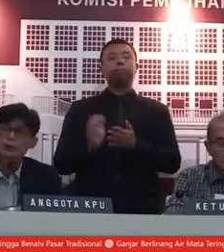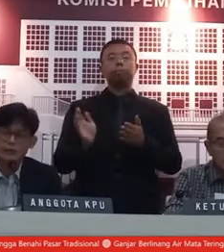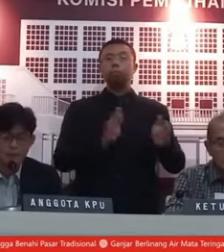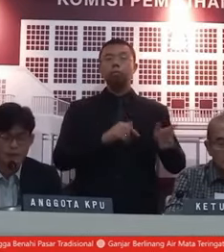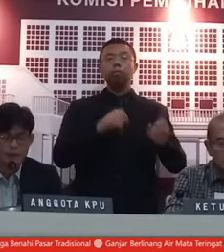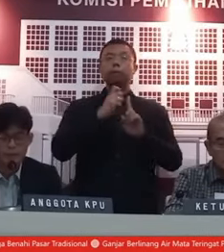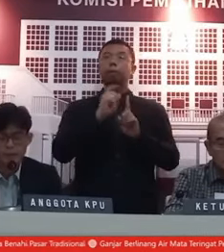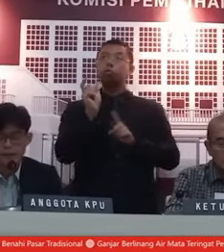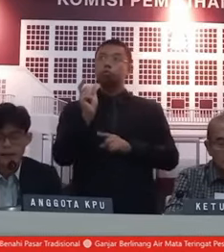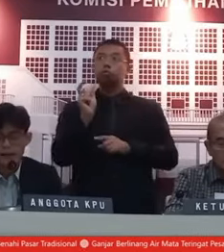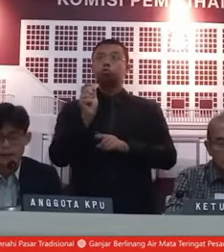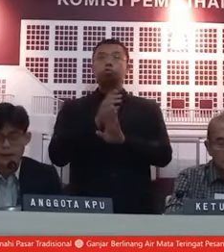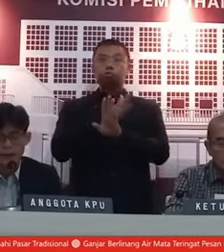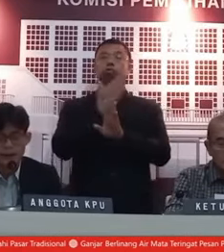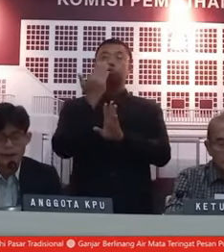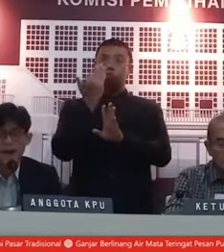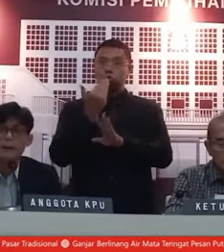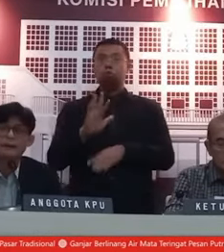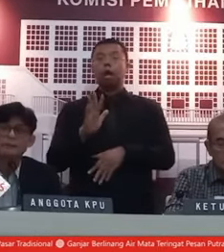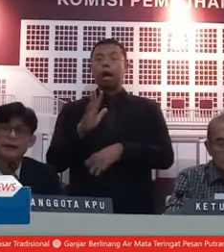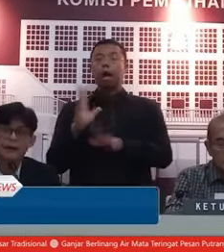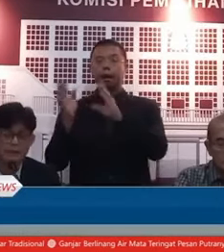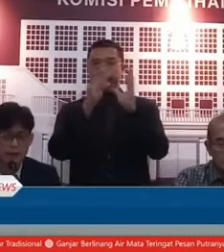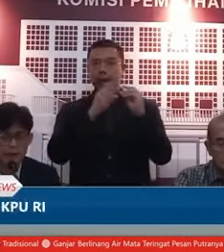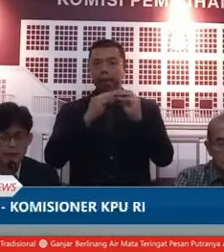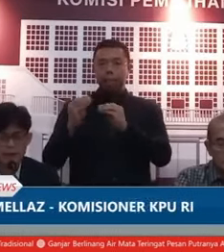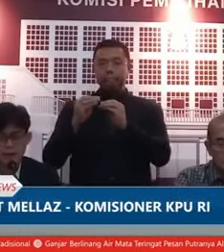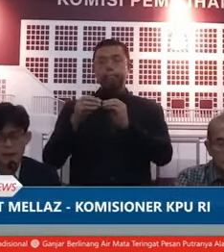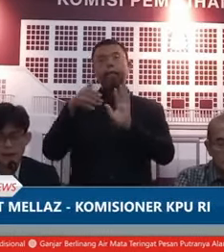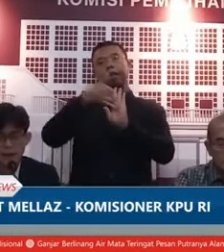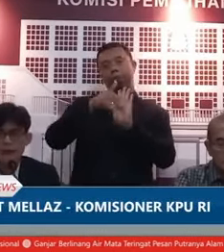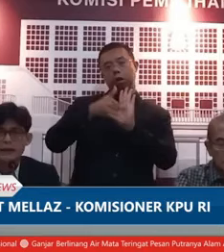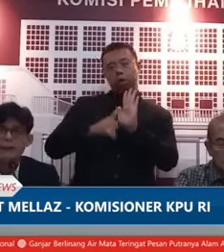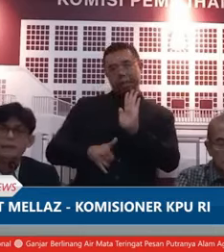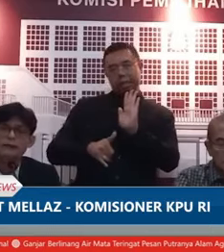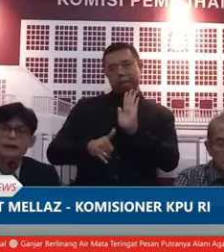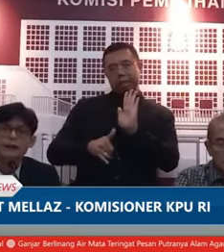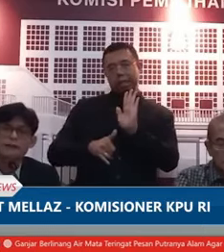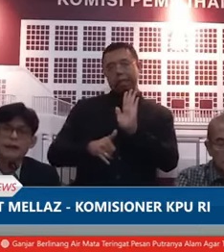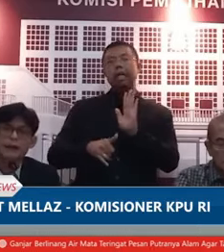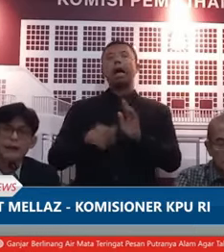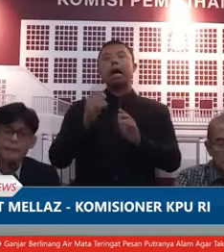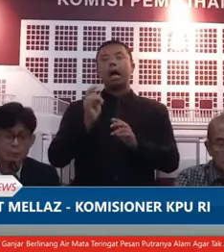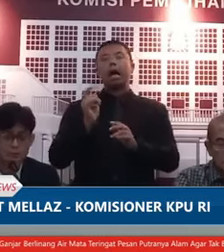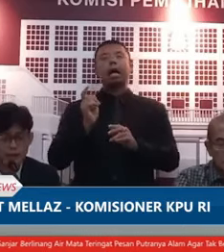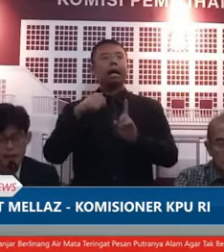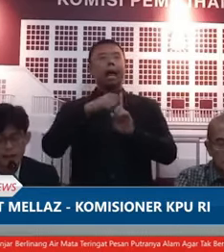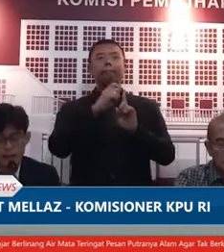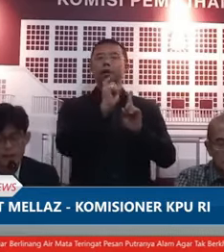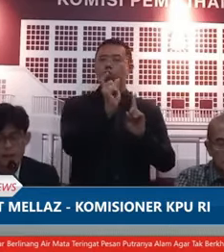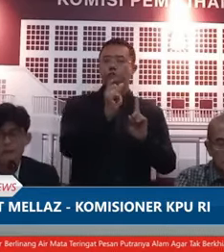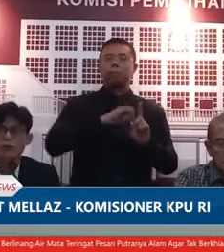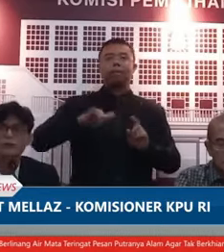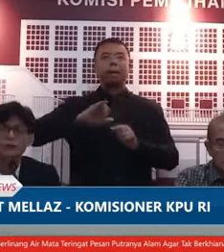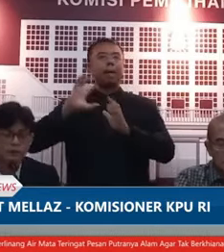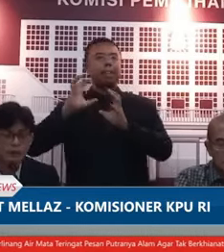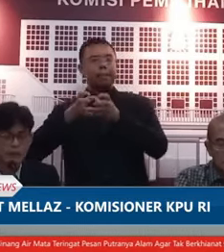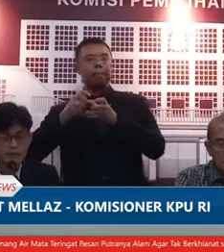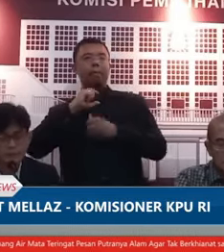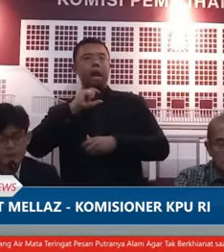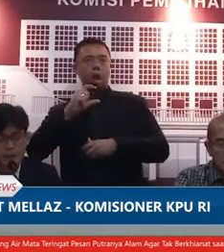KPU juga sebelumnya sudah menggelar beberapa rapat, baik evaluasi yang melibatkan antara KPU dengan tim